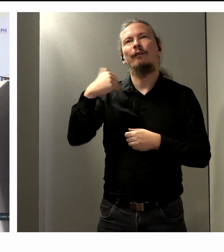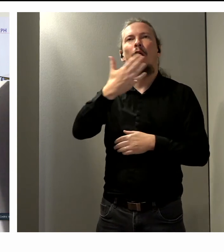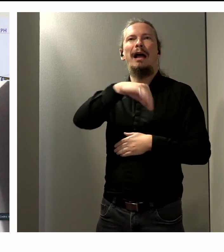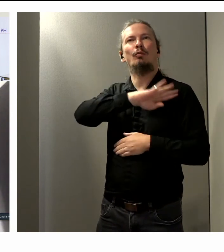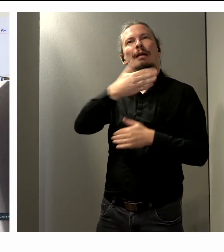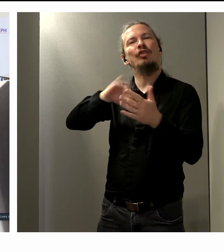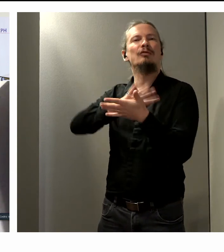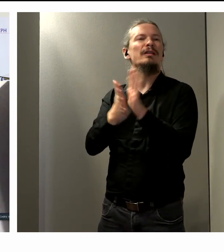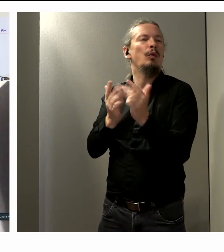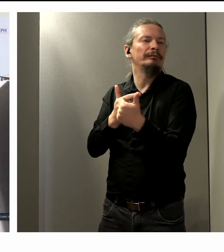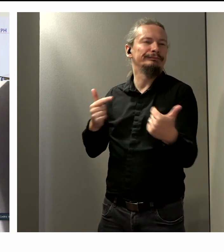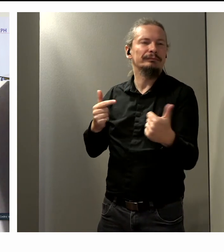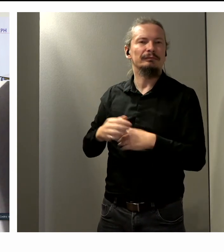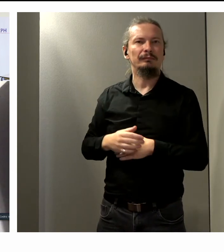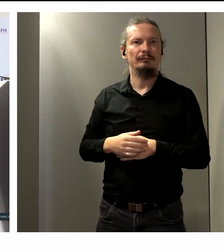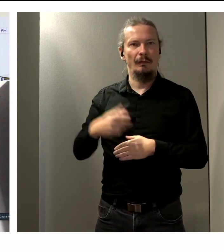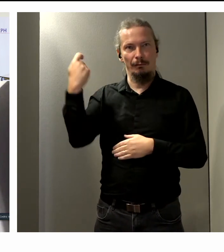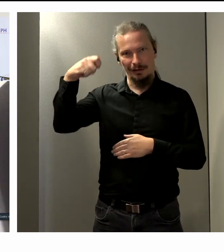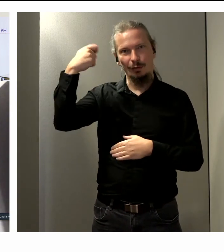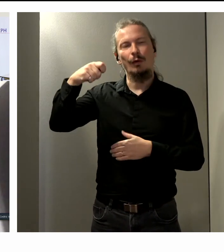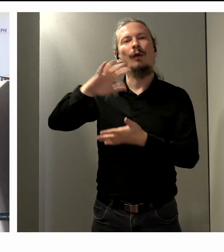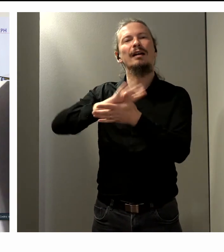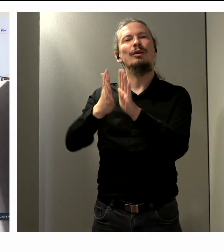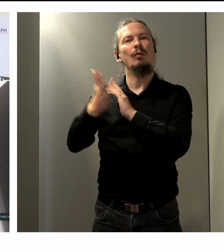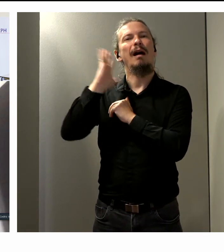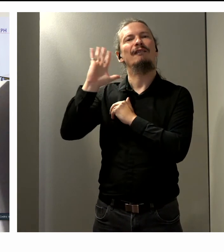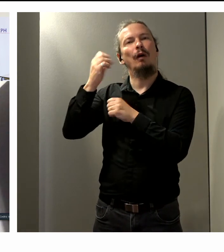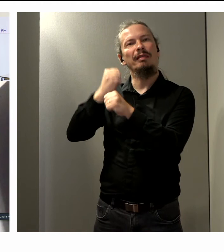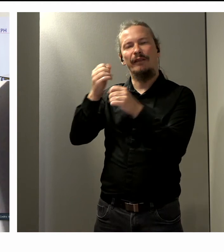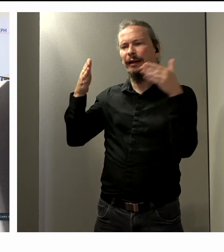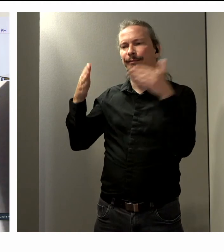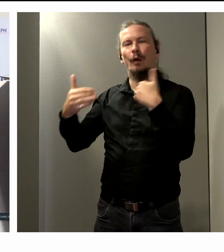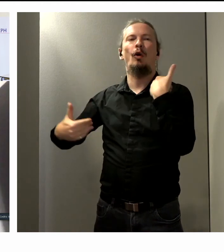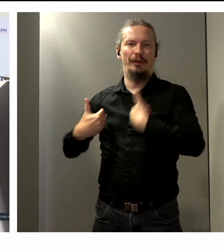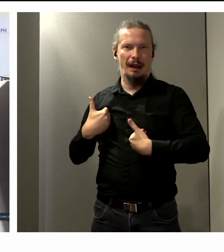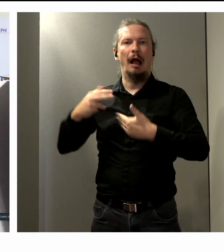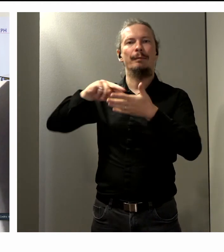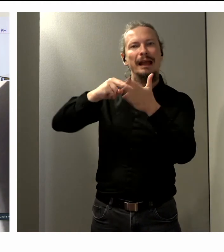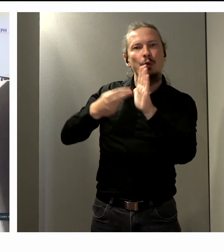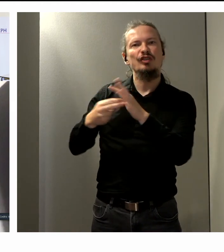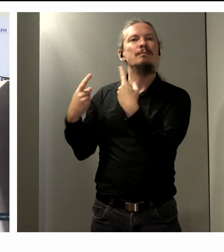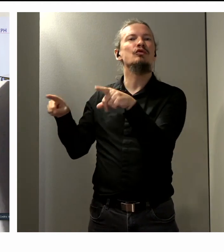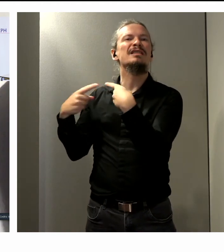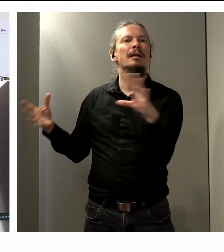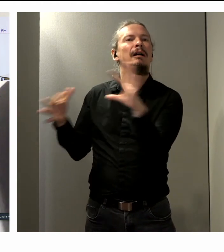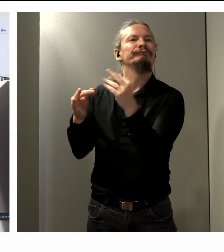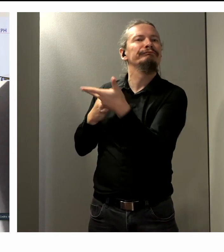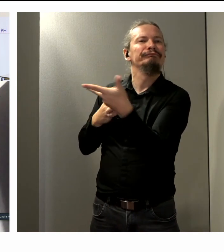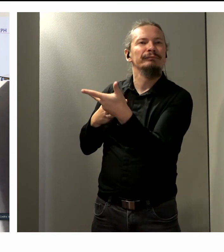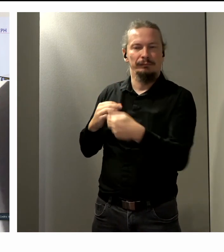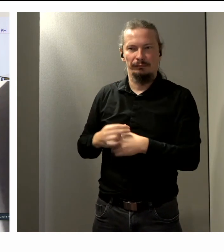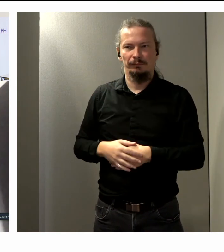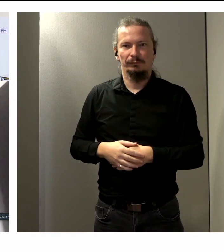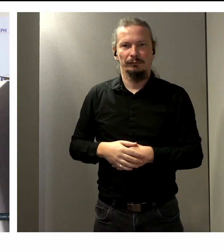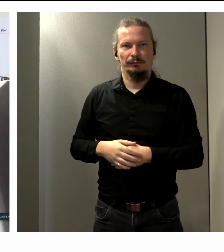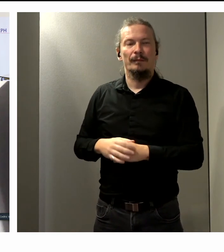responsabilités associatives, j'ai été président d'une association qui s'occupait de handicap, technologie et musique,